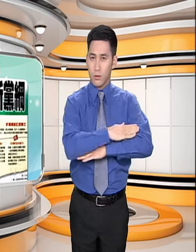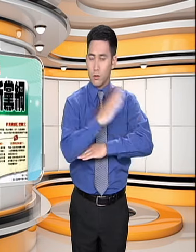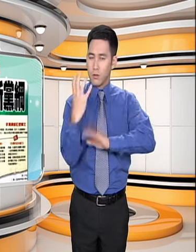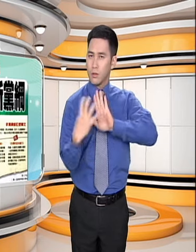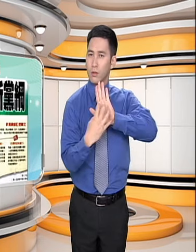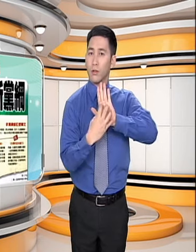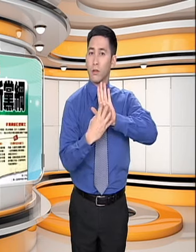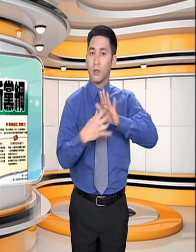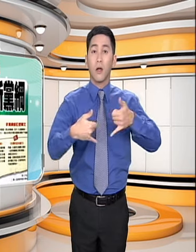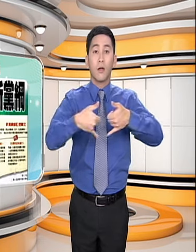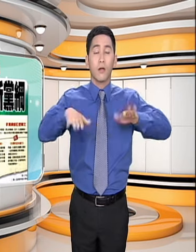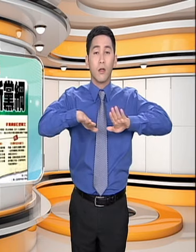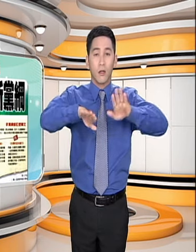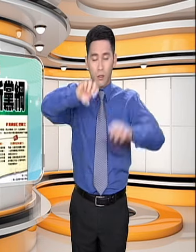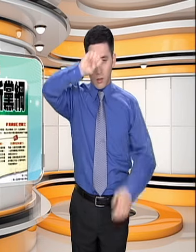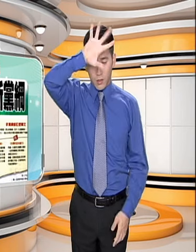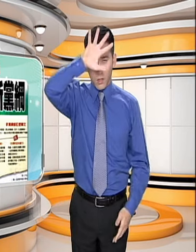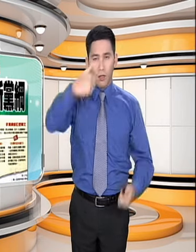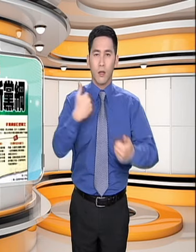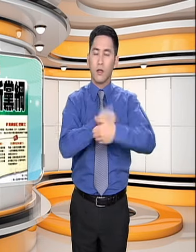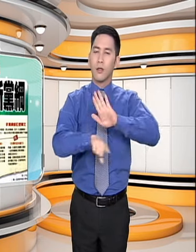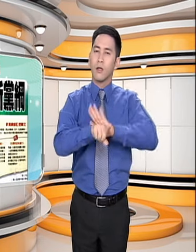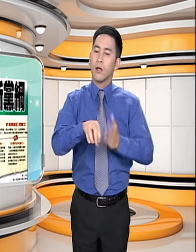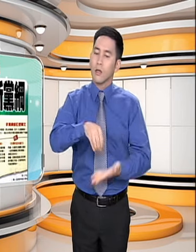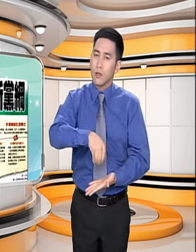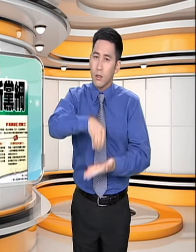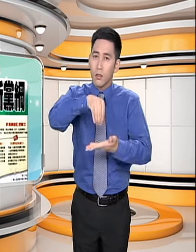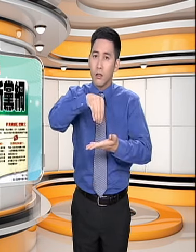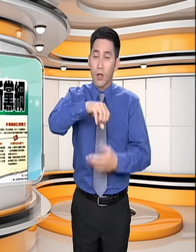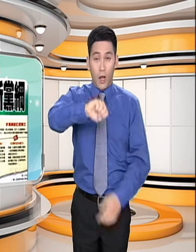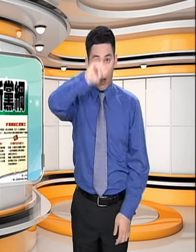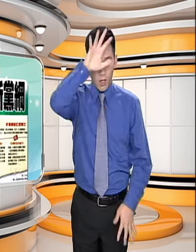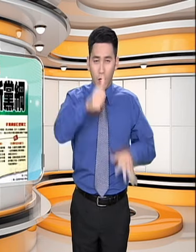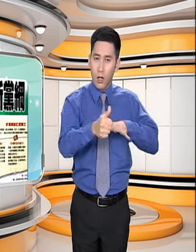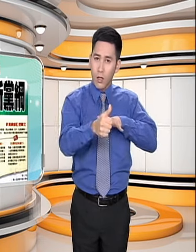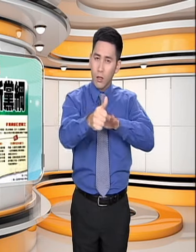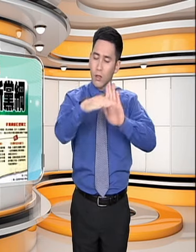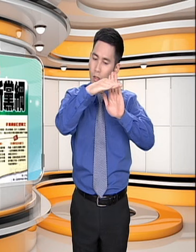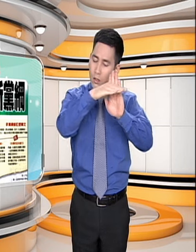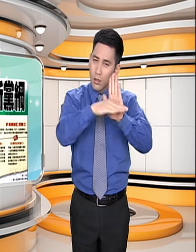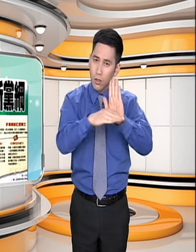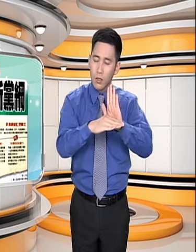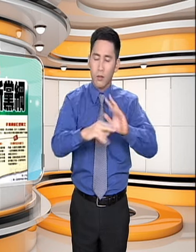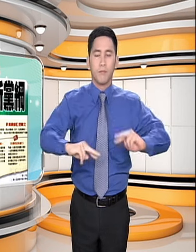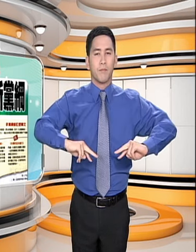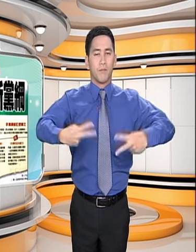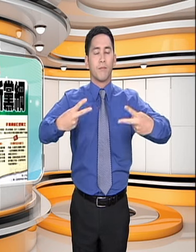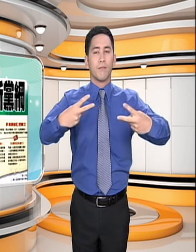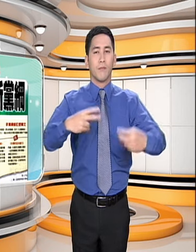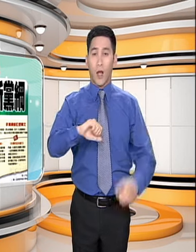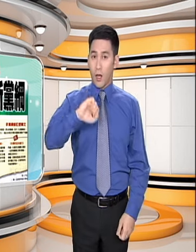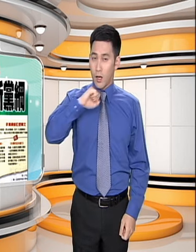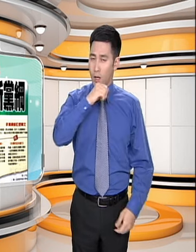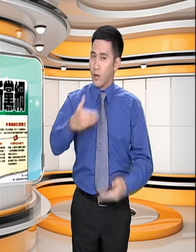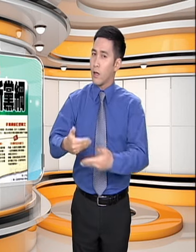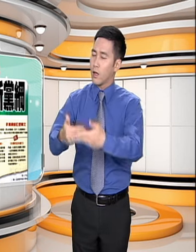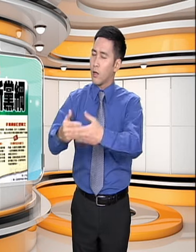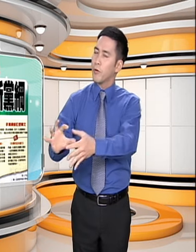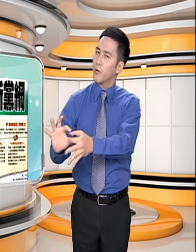报是报道，民进党党代表提出提案，要以两岸维持现状作为基础，提出